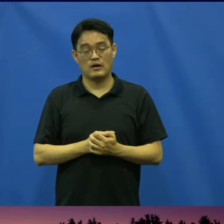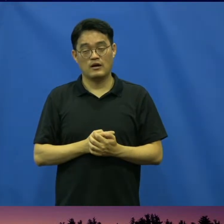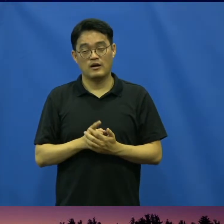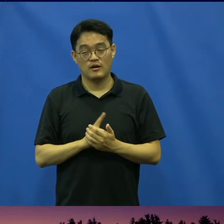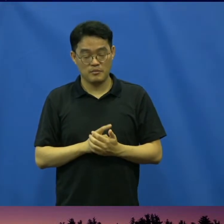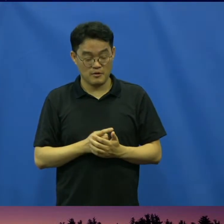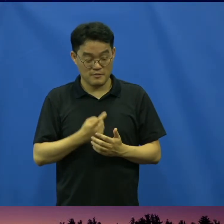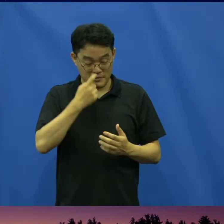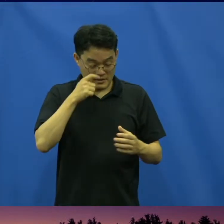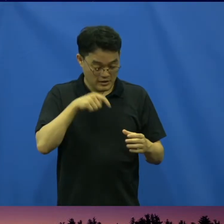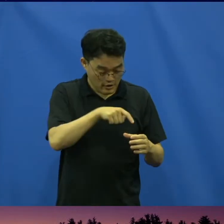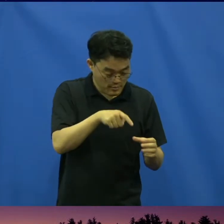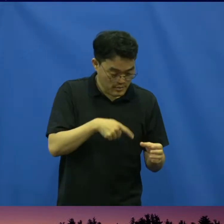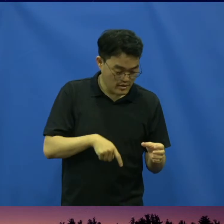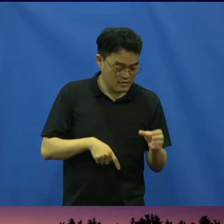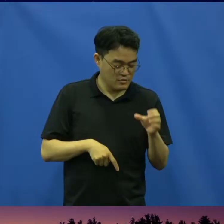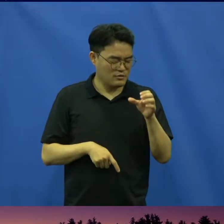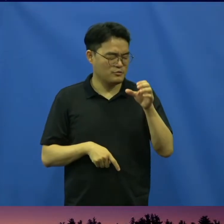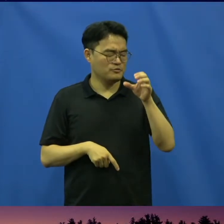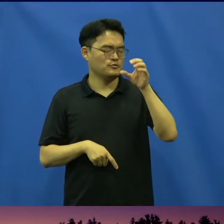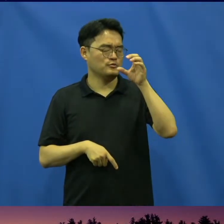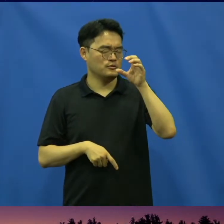케이크 한 조각에도 감사하고